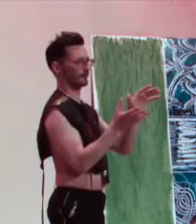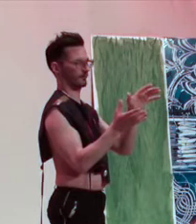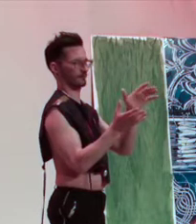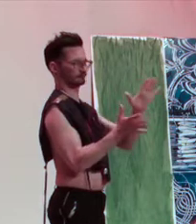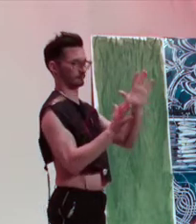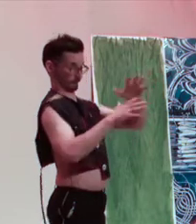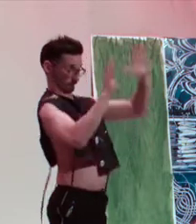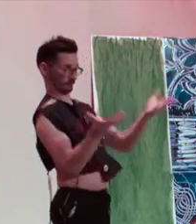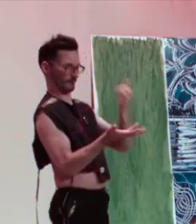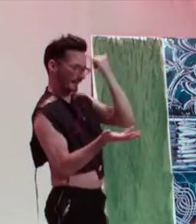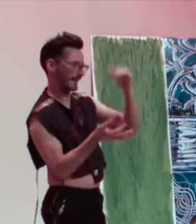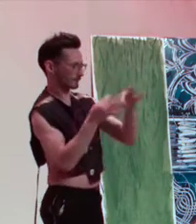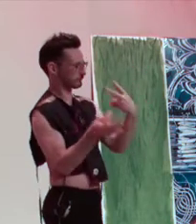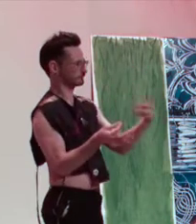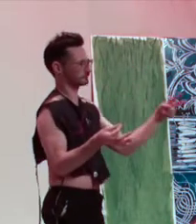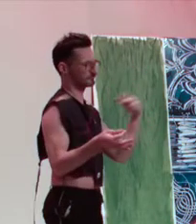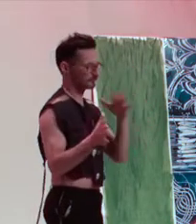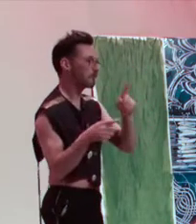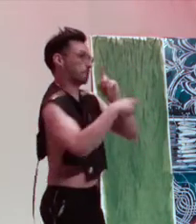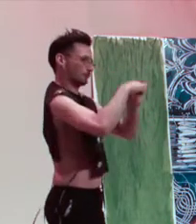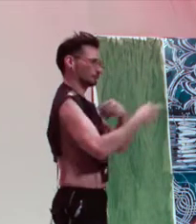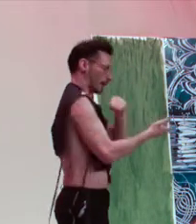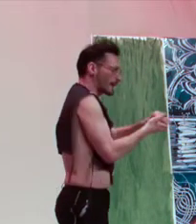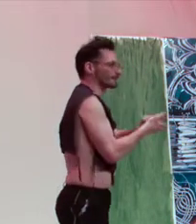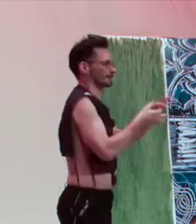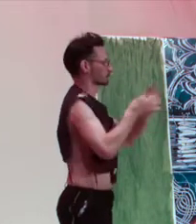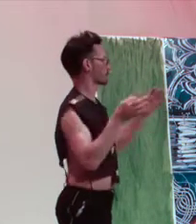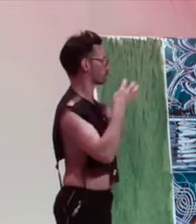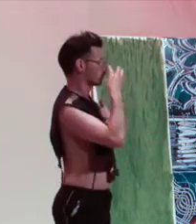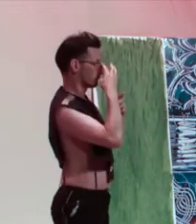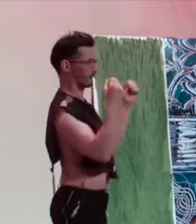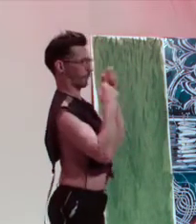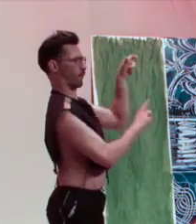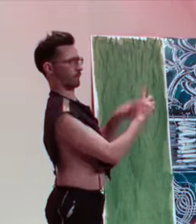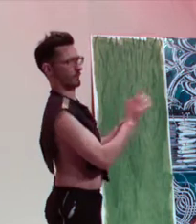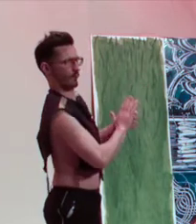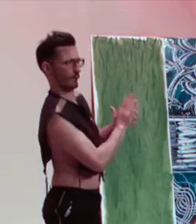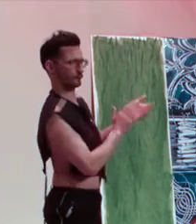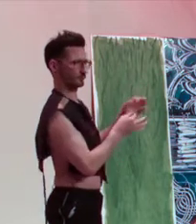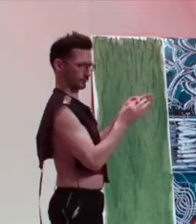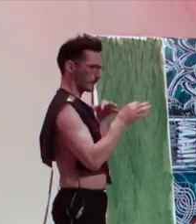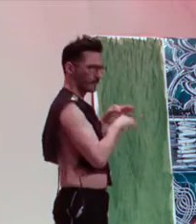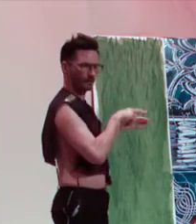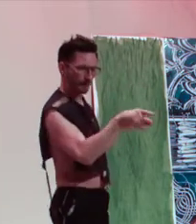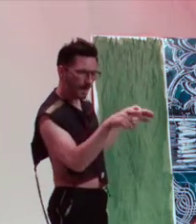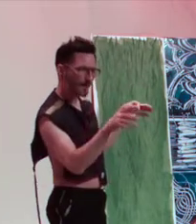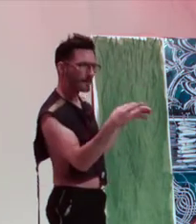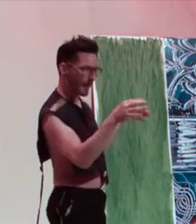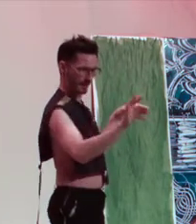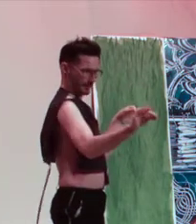Donc, je me suis inspirée de tout ça. Donc, et puis, j'ai beaucoup écrit, moi, l'histoire de Vigo, de ce personnage.